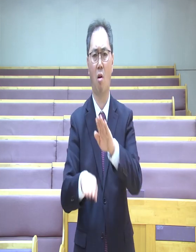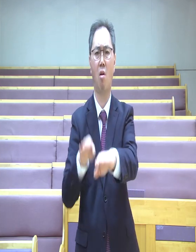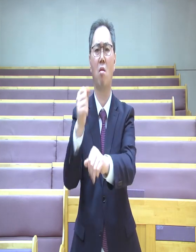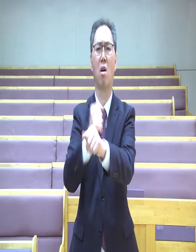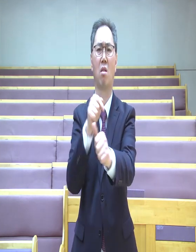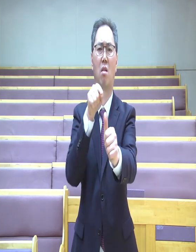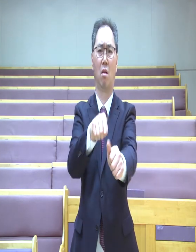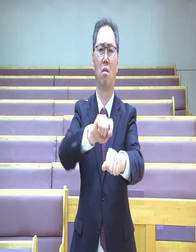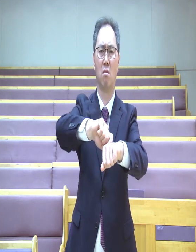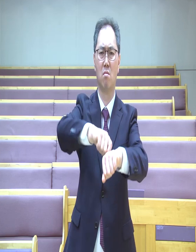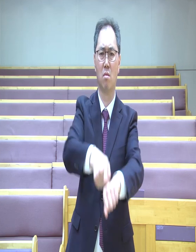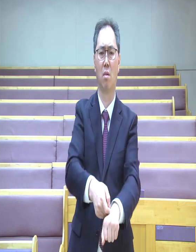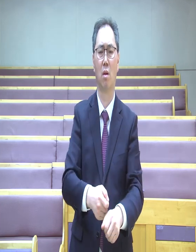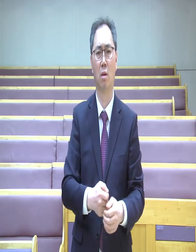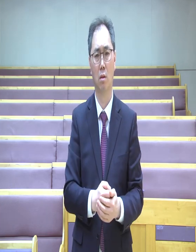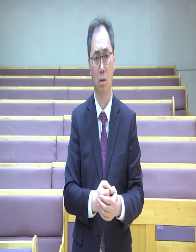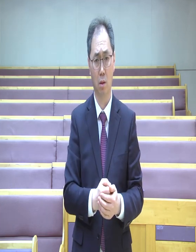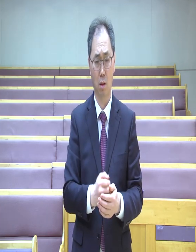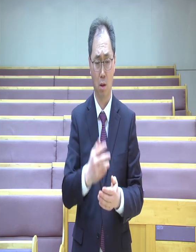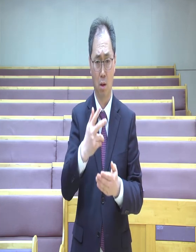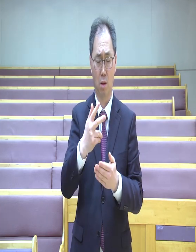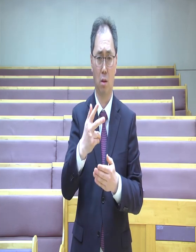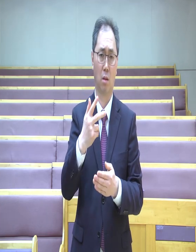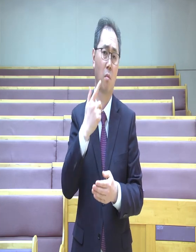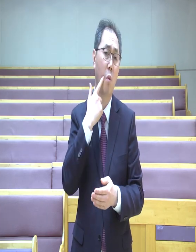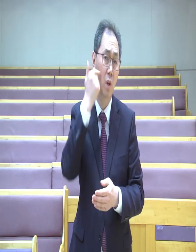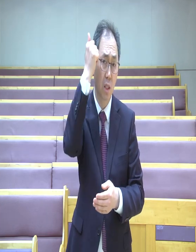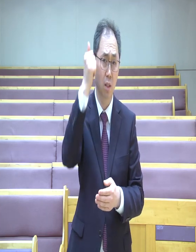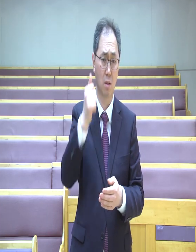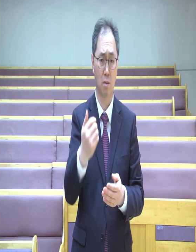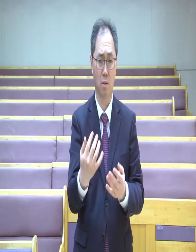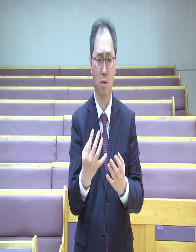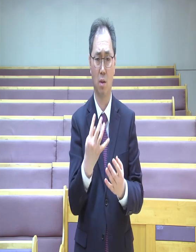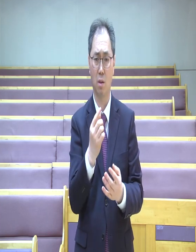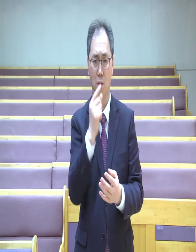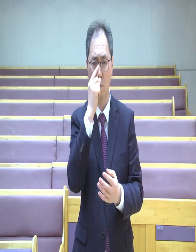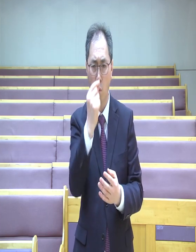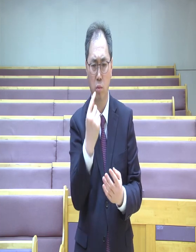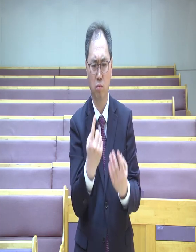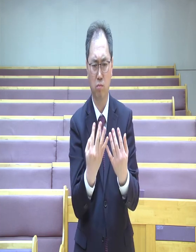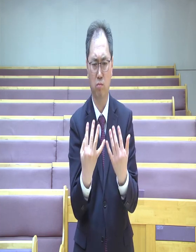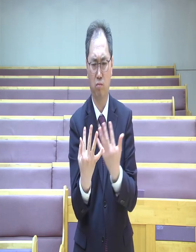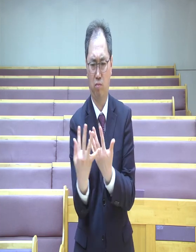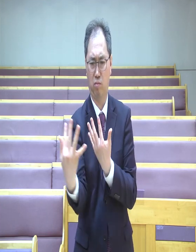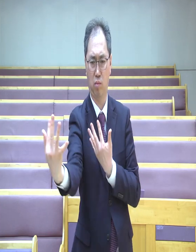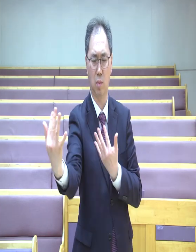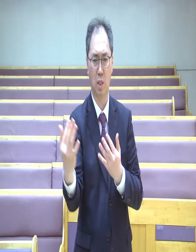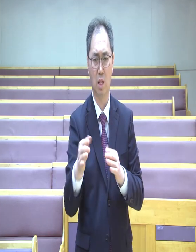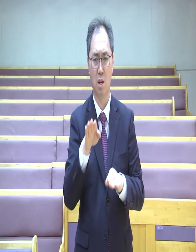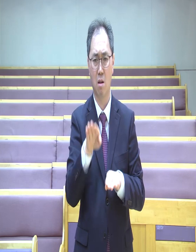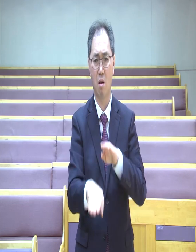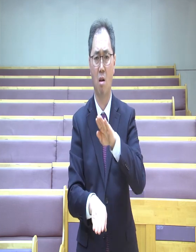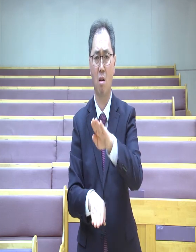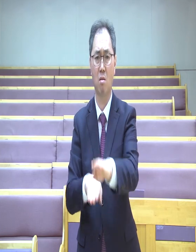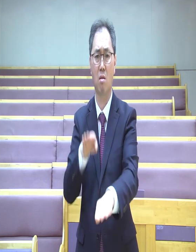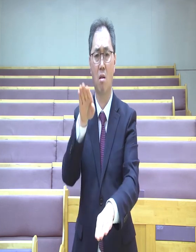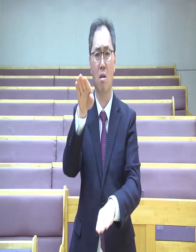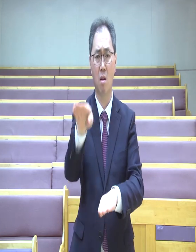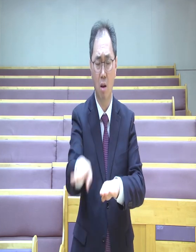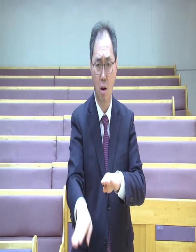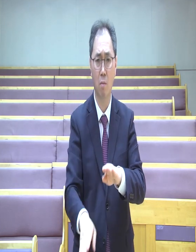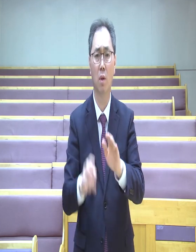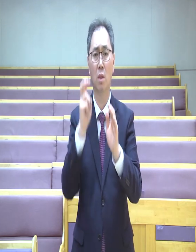이때 주기철 목사님이 못이 박힌 그 판 위를 걸으며 찬송을 불렀는데, 그